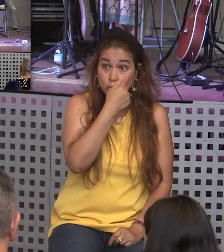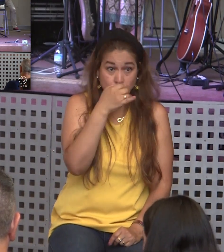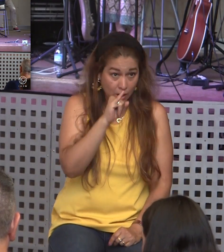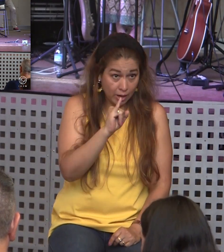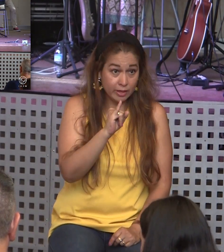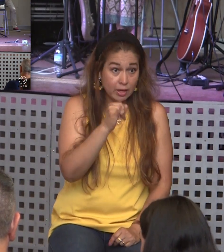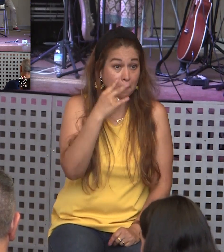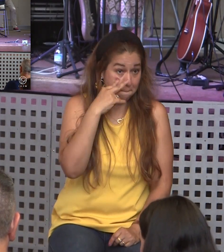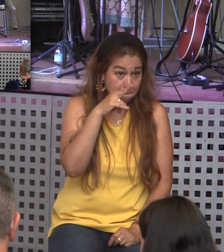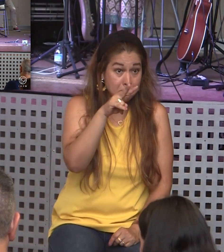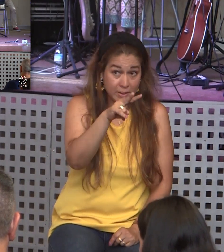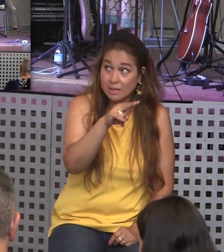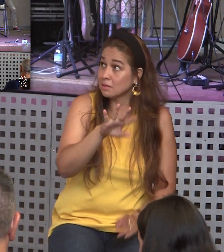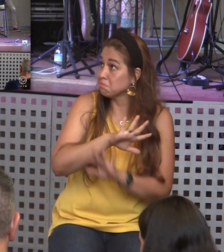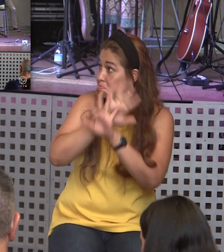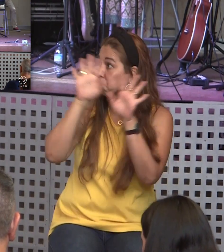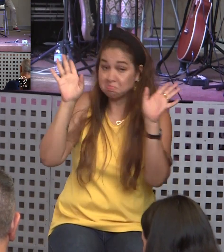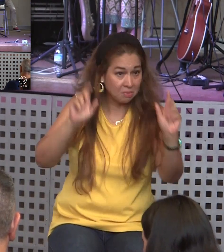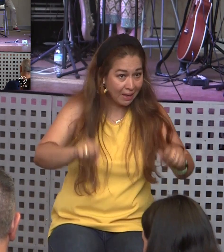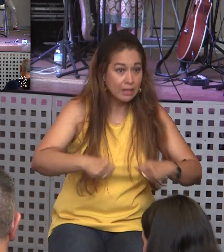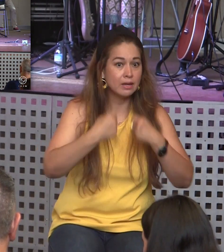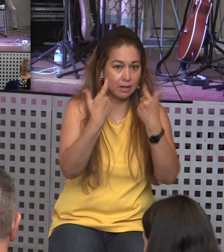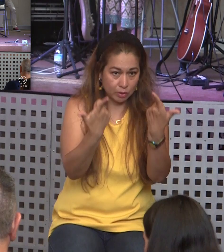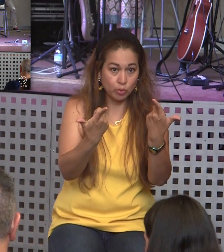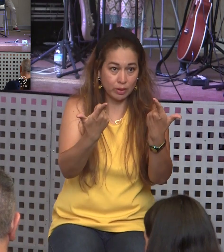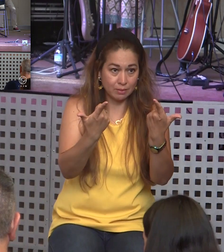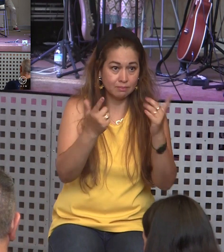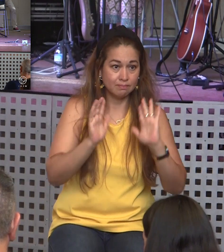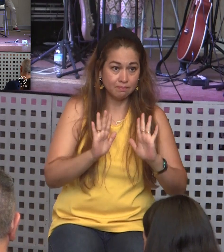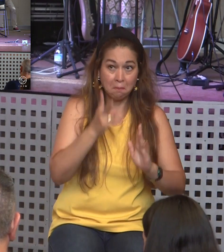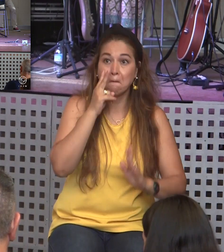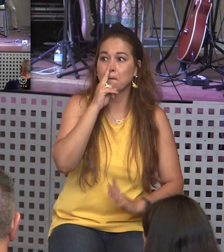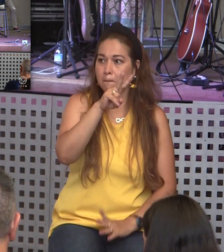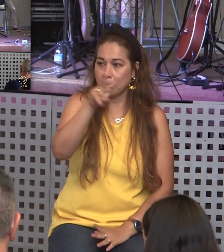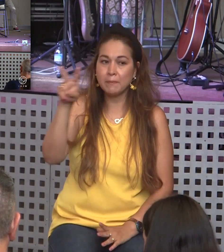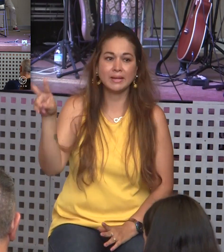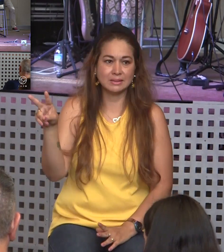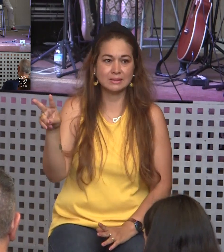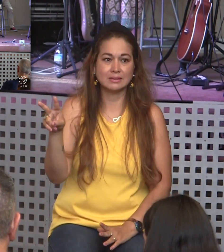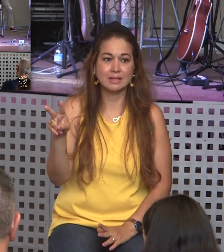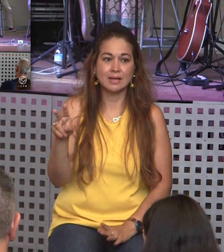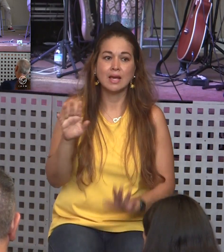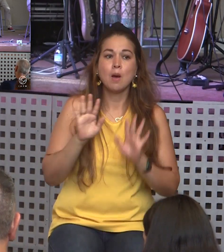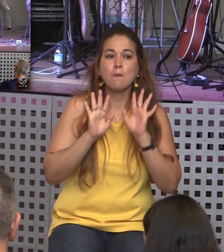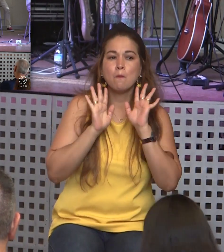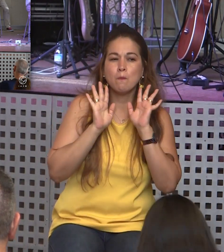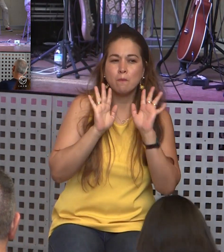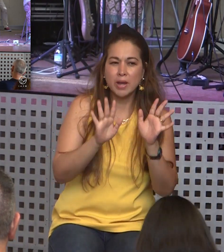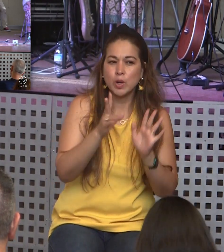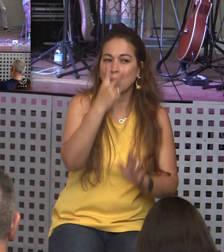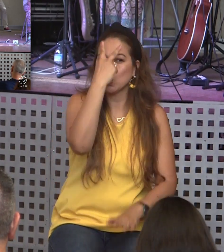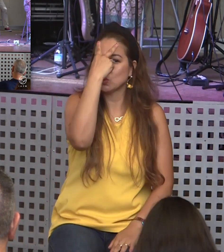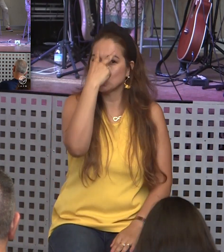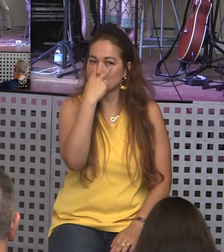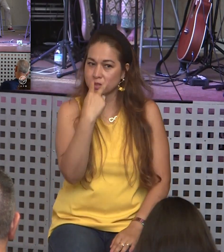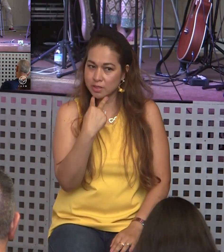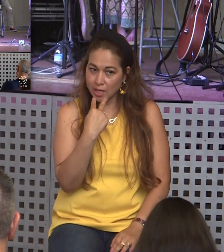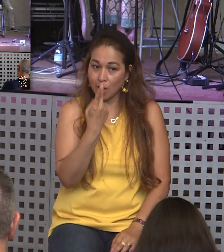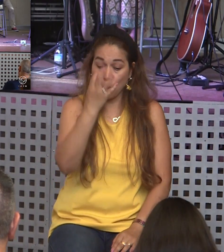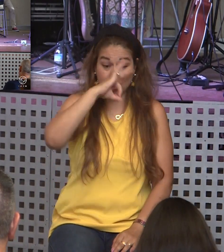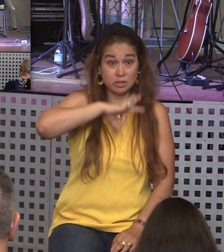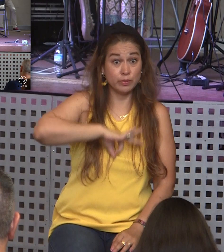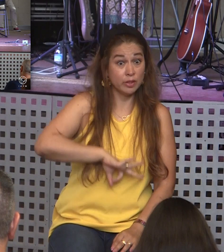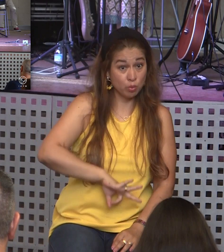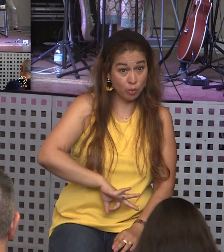¿Me pillas? Solo estoy añadiendo, el diccionario no dice eso, ¿eh? Una condición que se da cuando